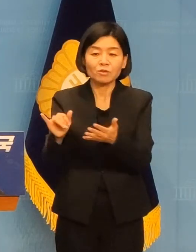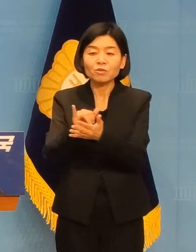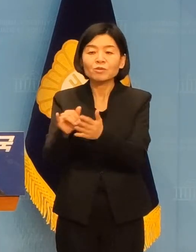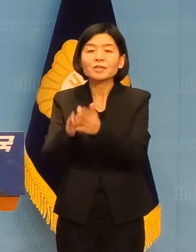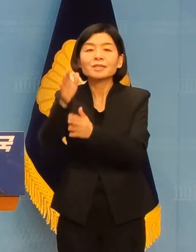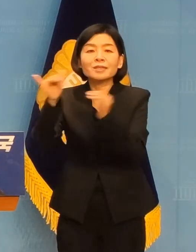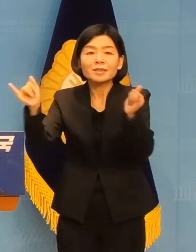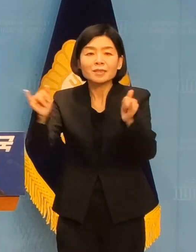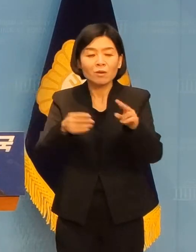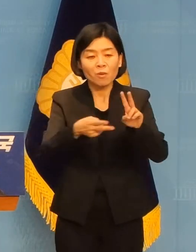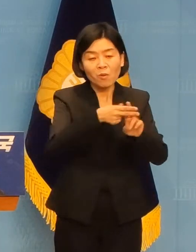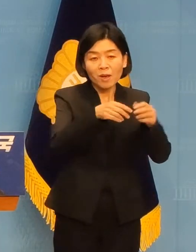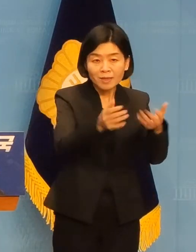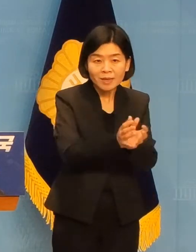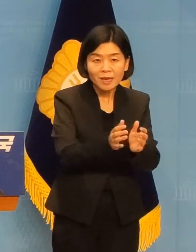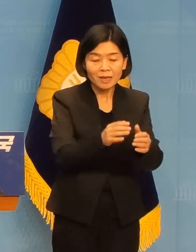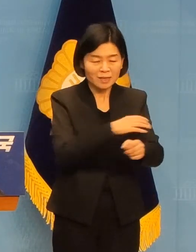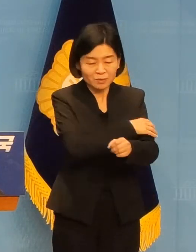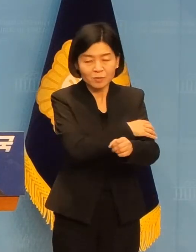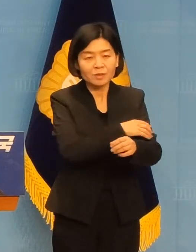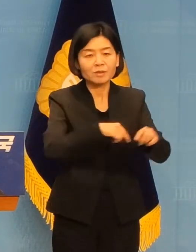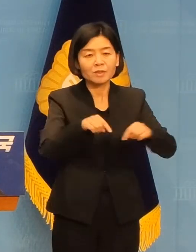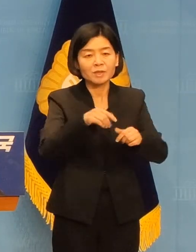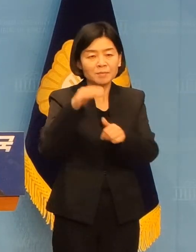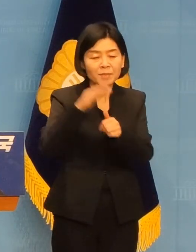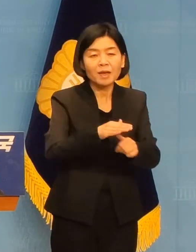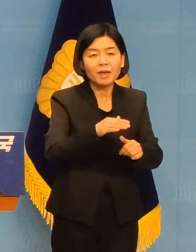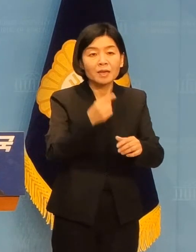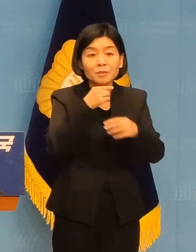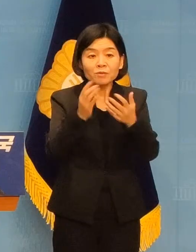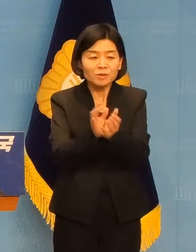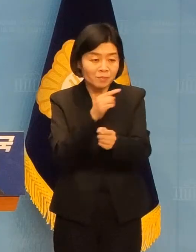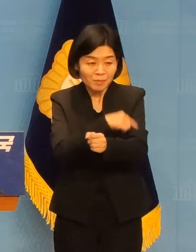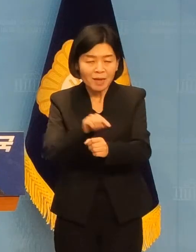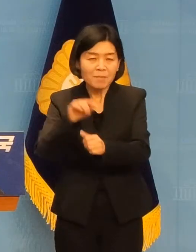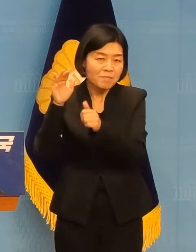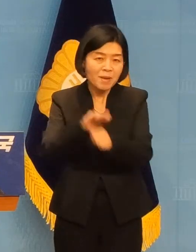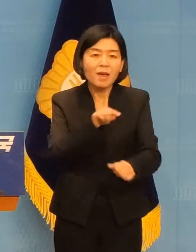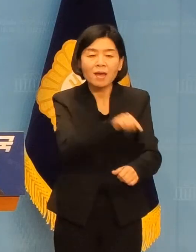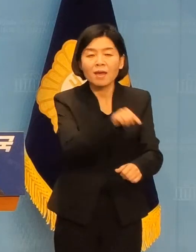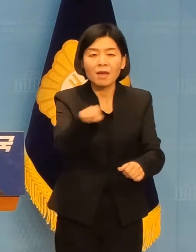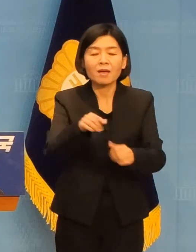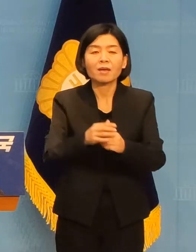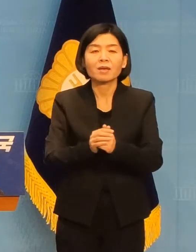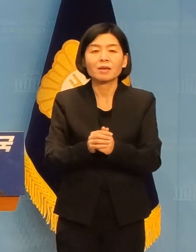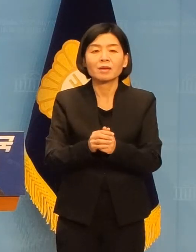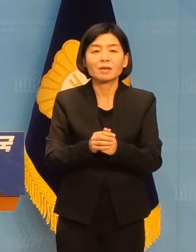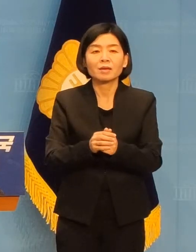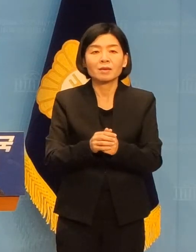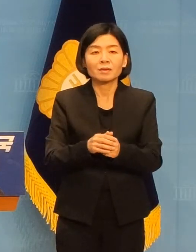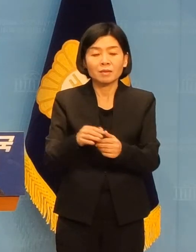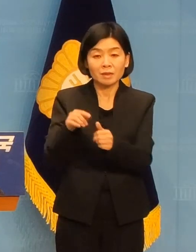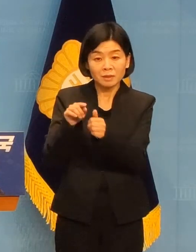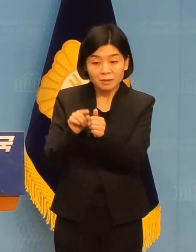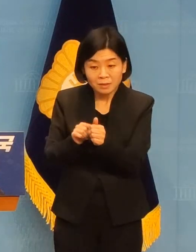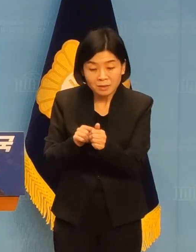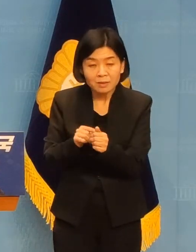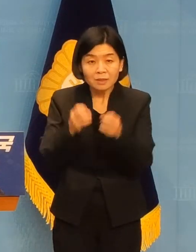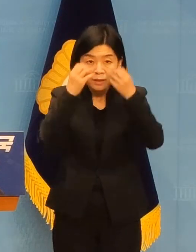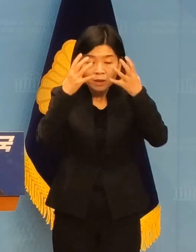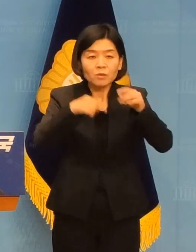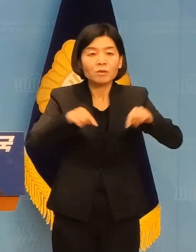기득권 정치를 심판했고 민주당의 무능 또한 심판했습니다. 맘다니의 등장은 새로운